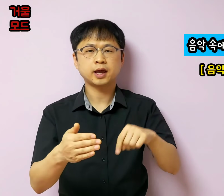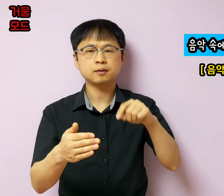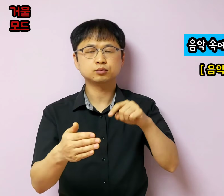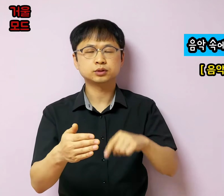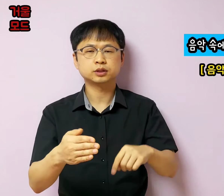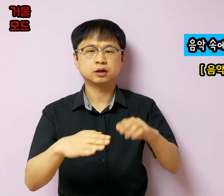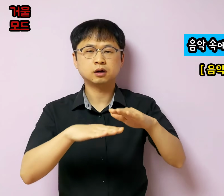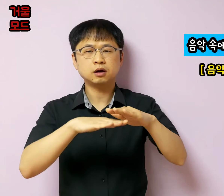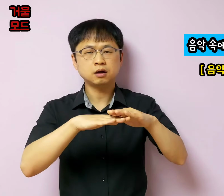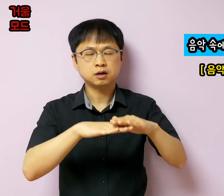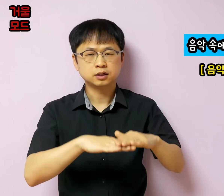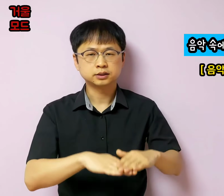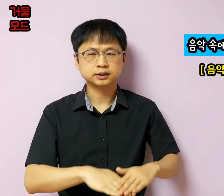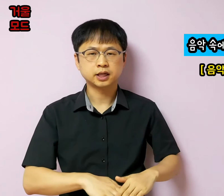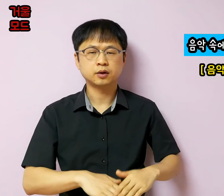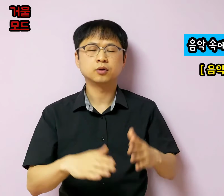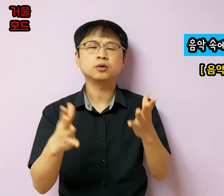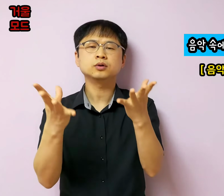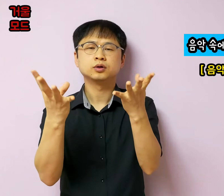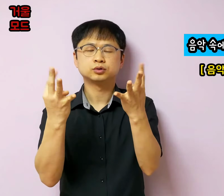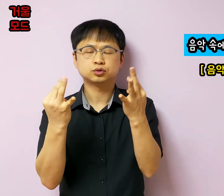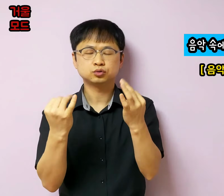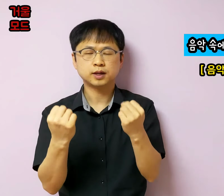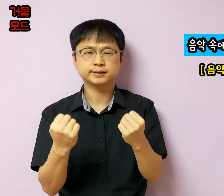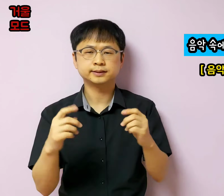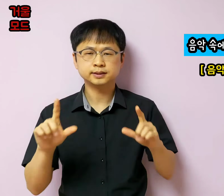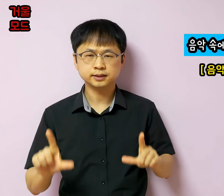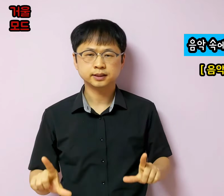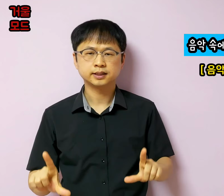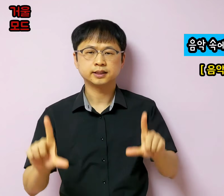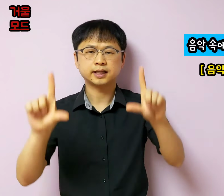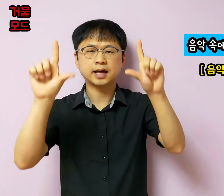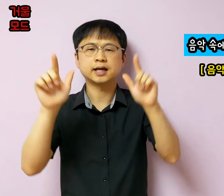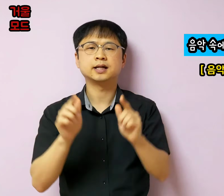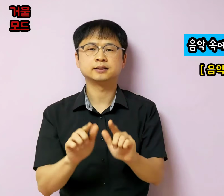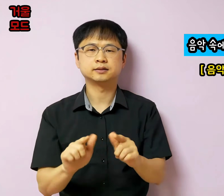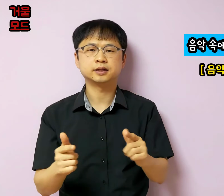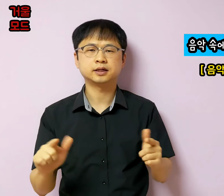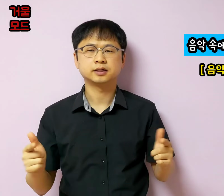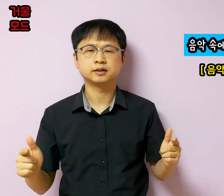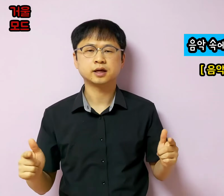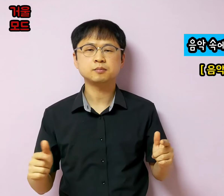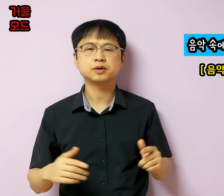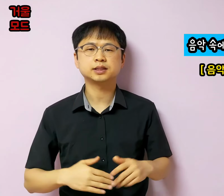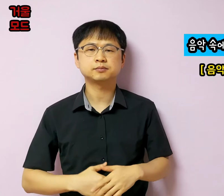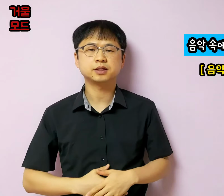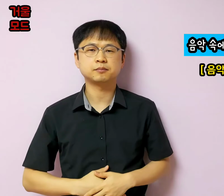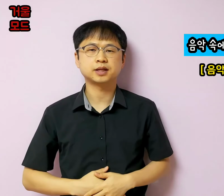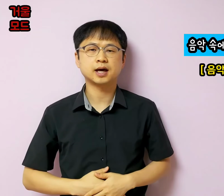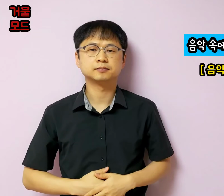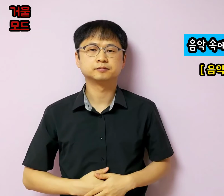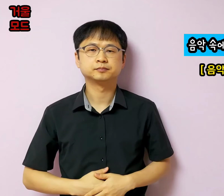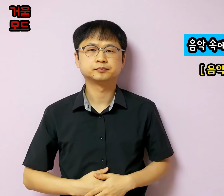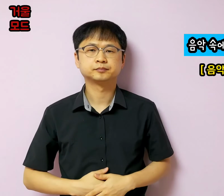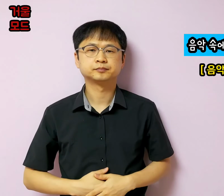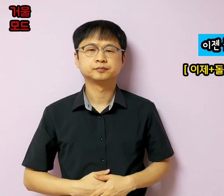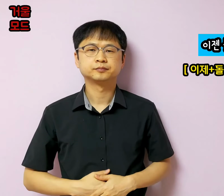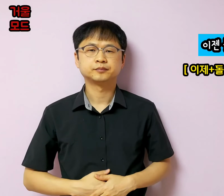속에 묻혀 지내온 수많은 나날들이 이렇게 표현하시면 됩니다. 네,